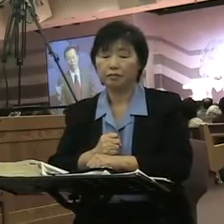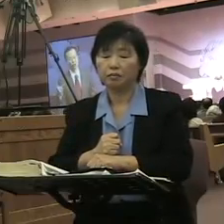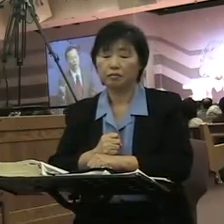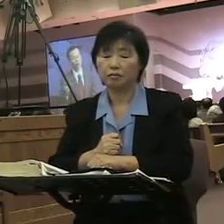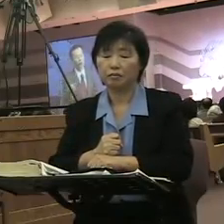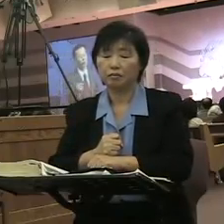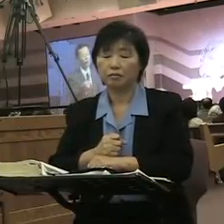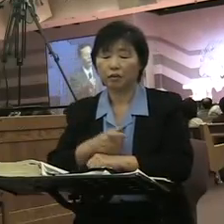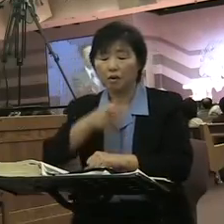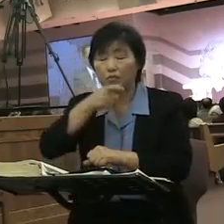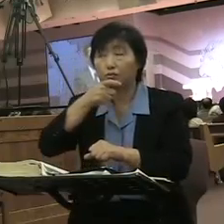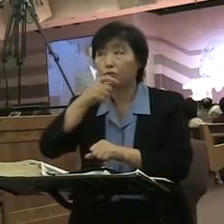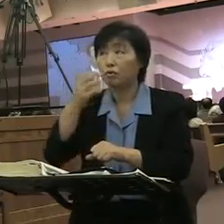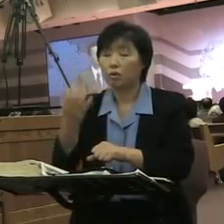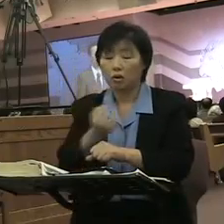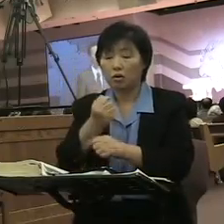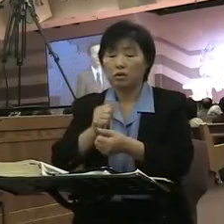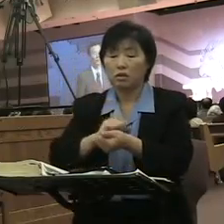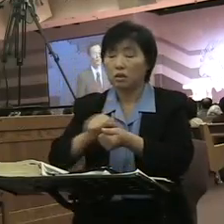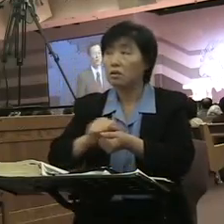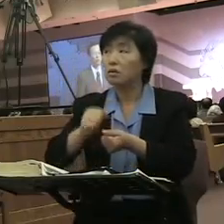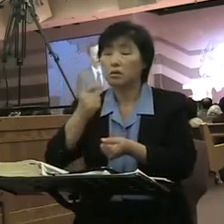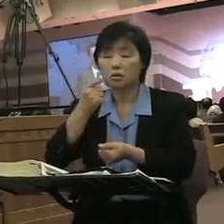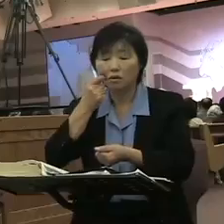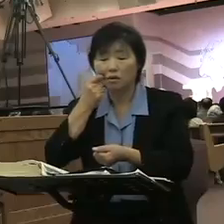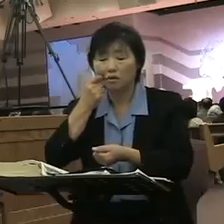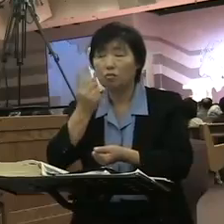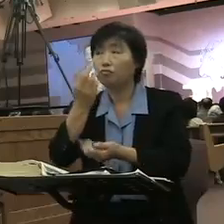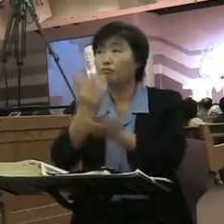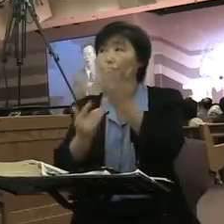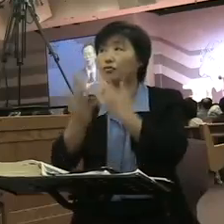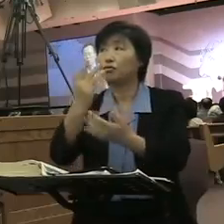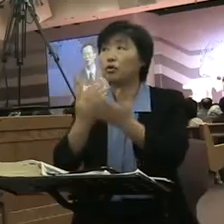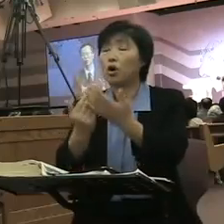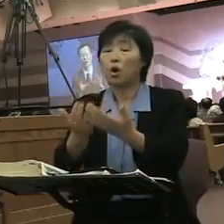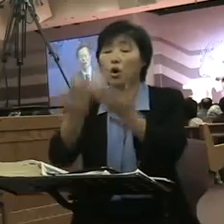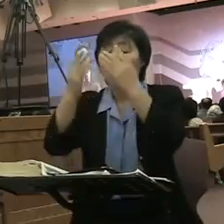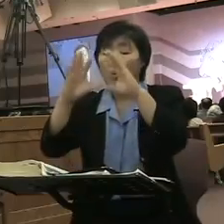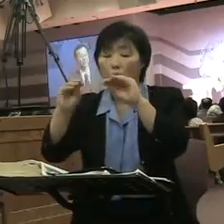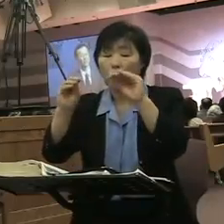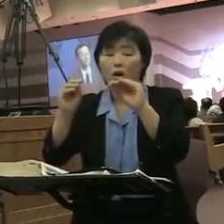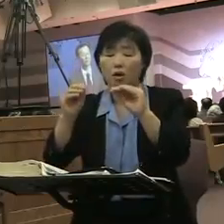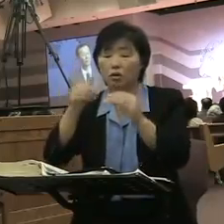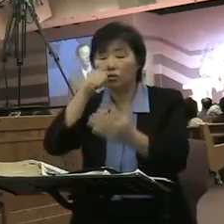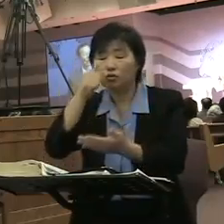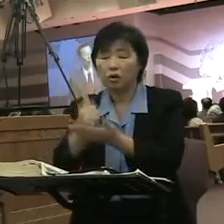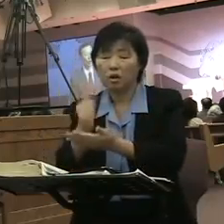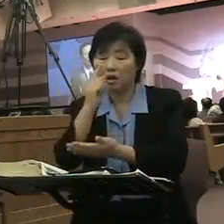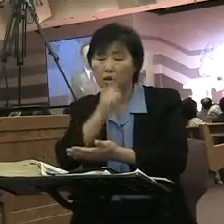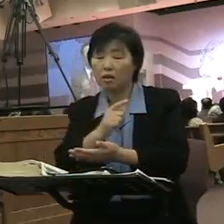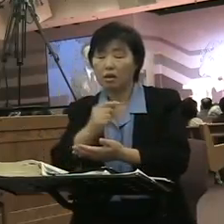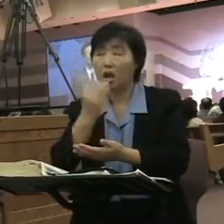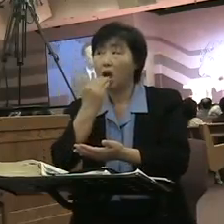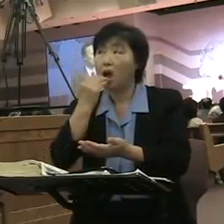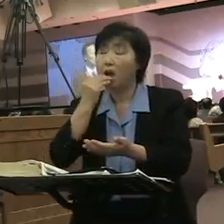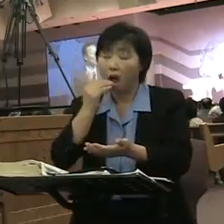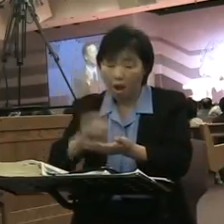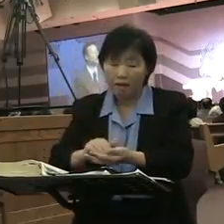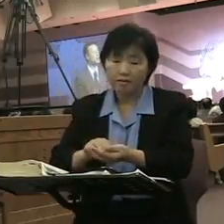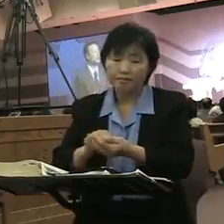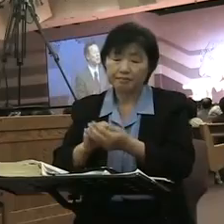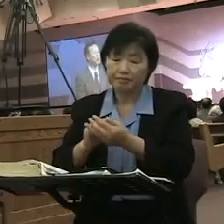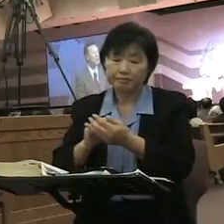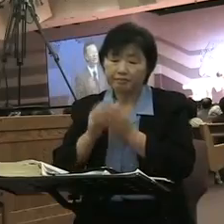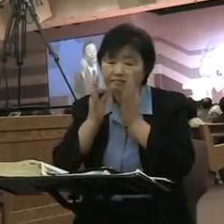거예요. 물로서도 씻을 수 없는 우리의 죄, 불로서도 태워버릴 수 없는 우리의 죄악, 돌을 닦아서도